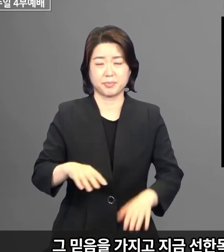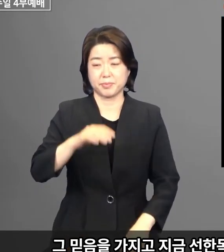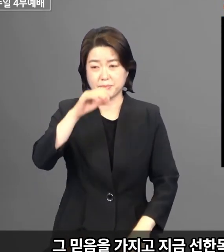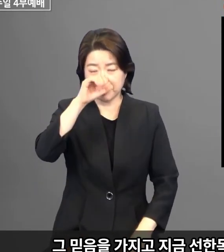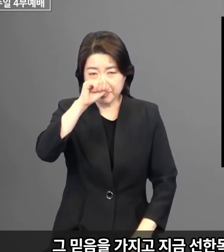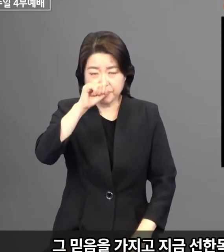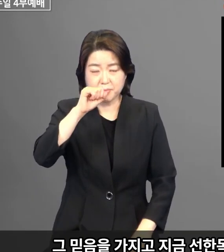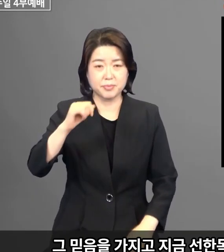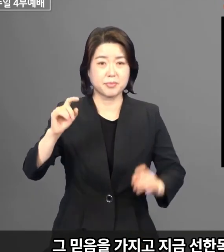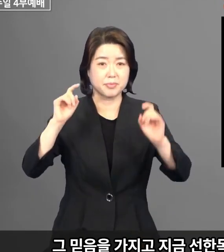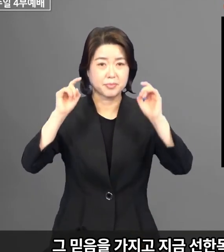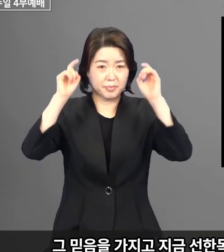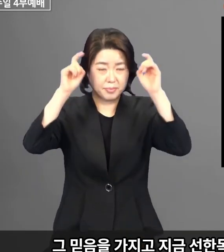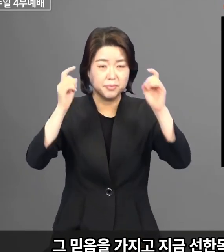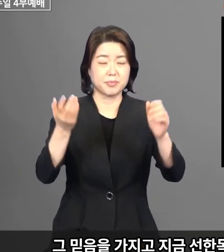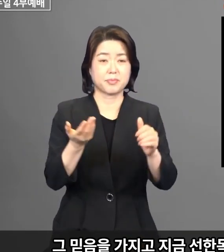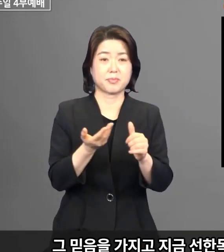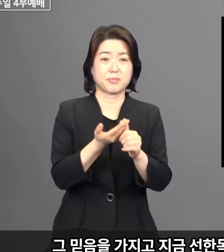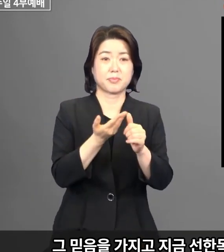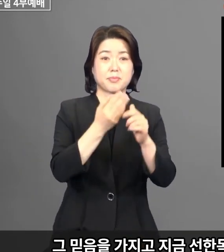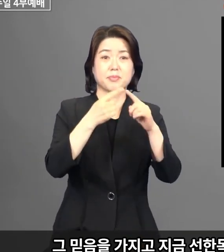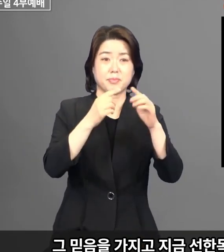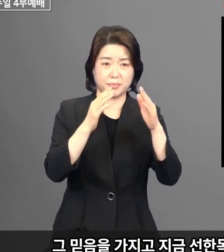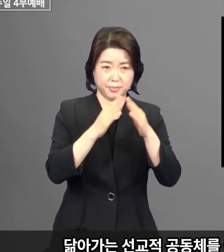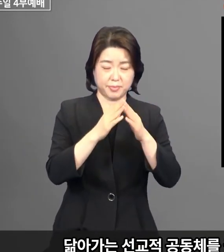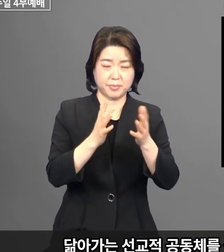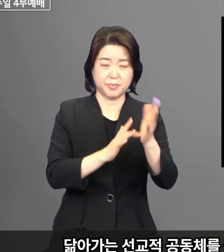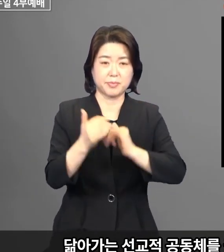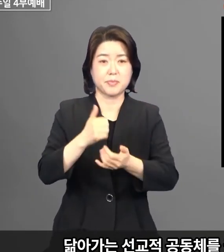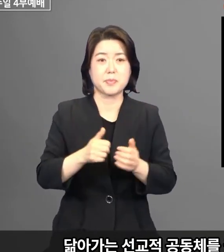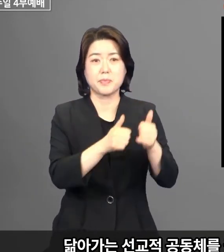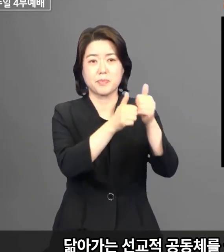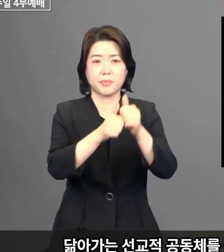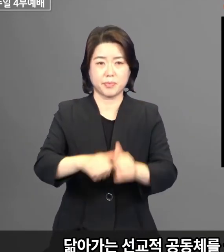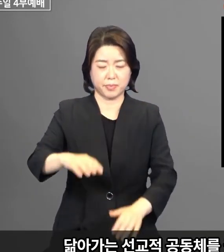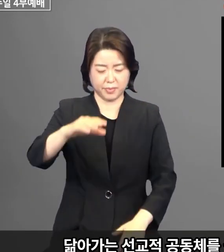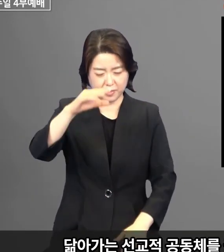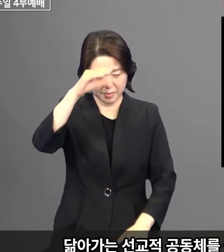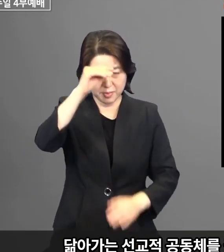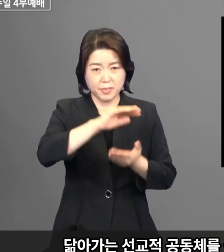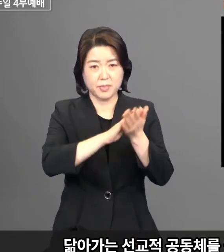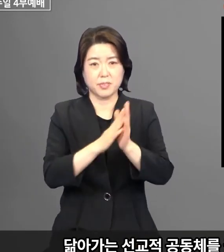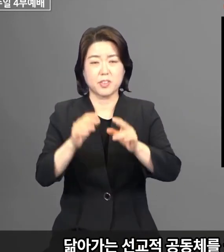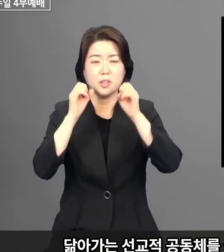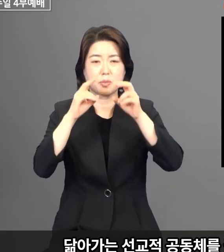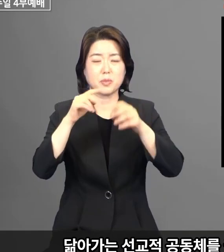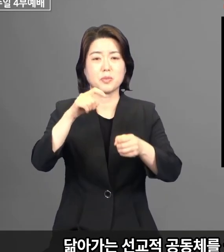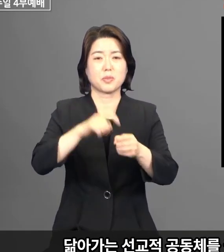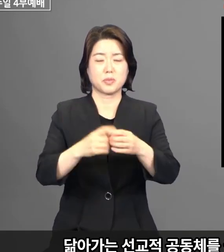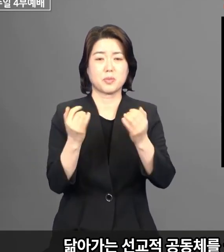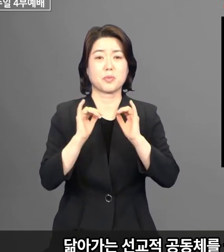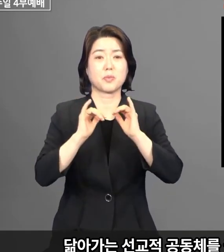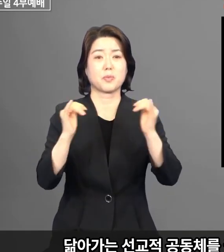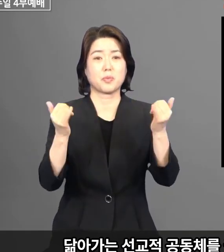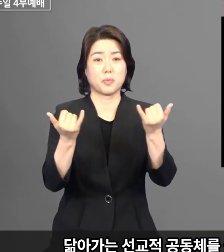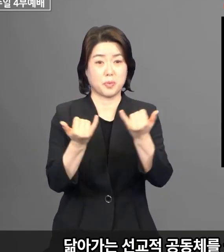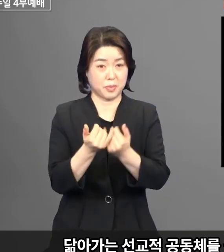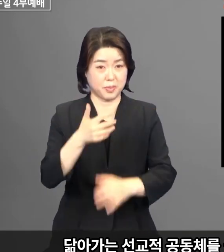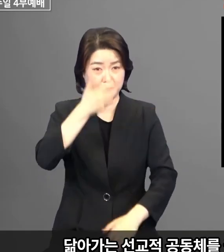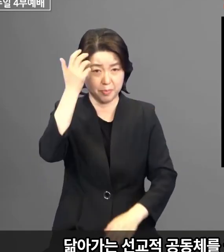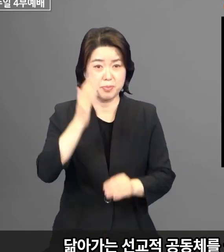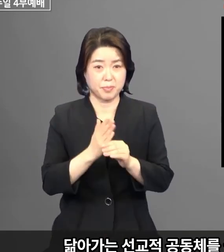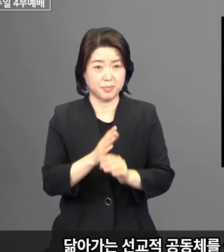선한목자교회는 예수님과 동행하며 닮아가는 선교적 공동체를 꿈꾸고 있습니다.